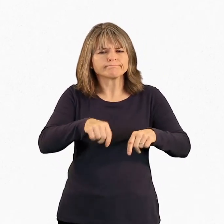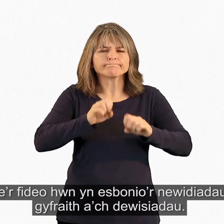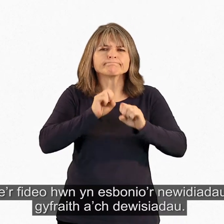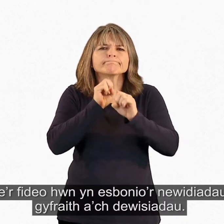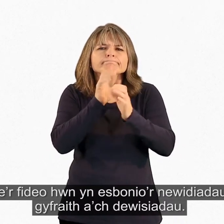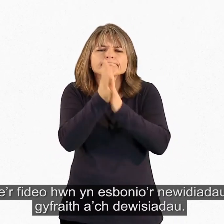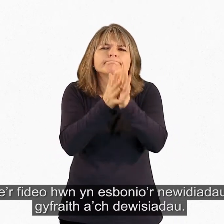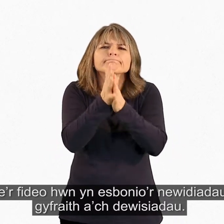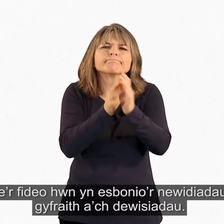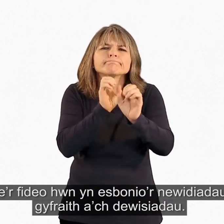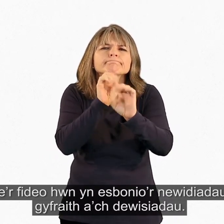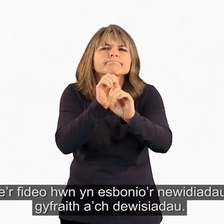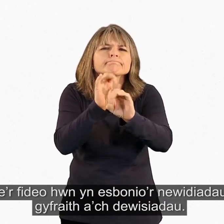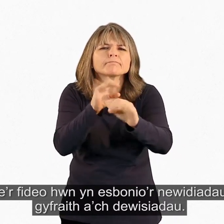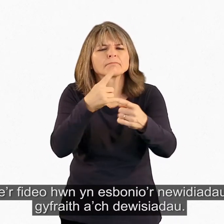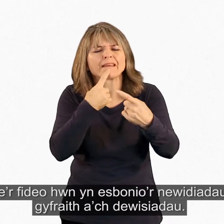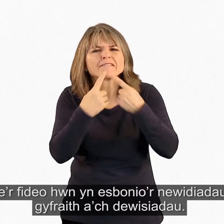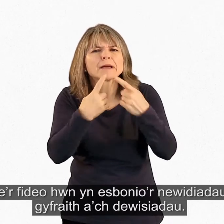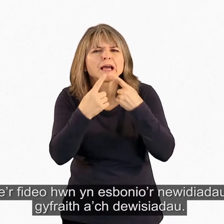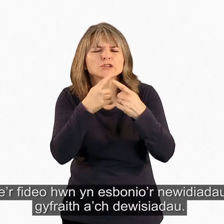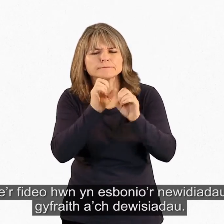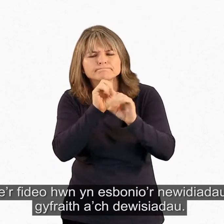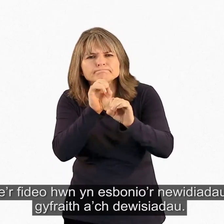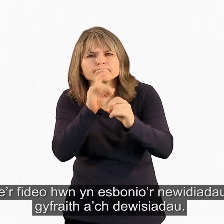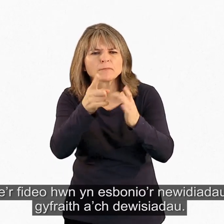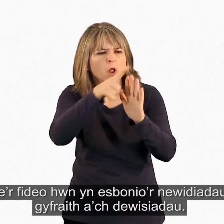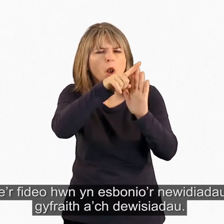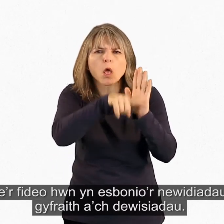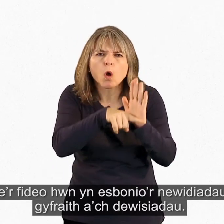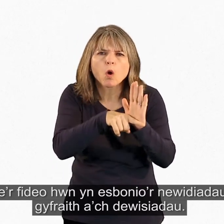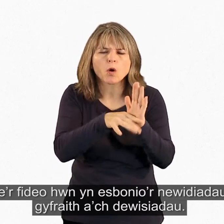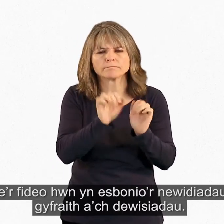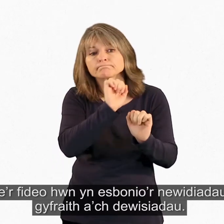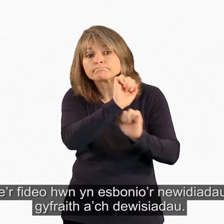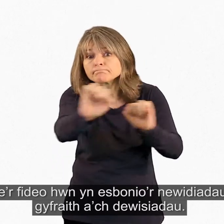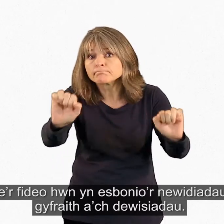Mae'r fideo hwn yn esbonio'r newidiadau i'r gyfraith a'ch dewisiadau.